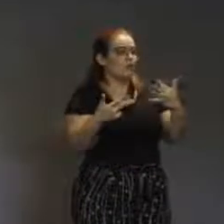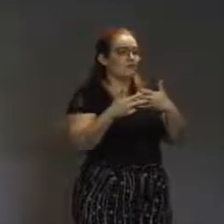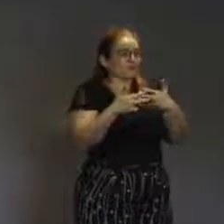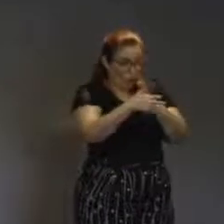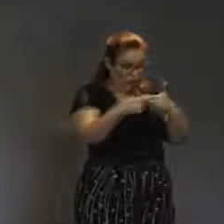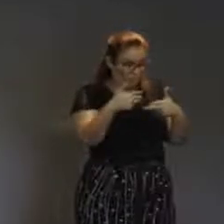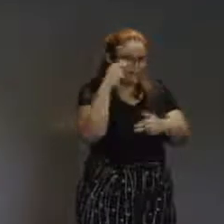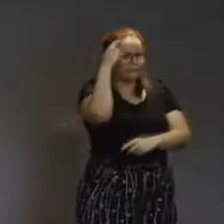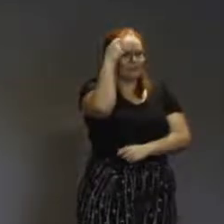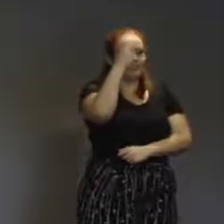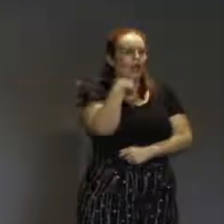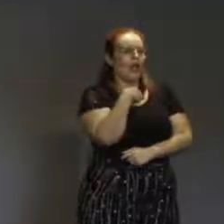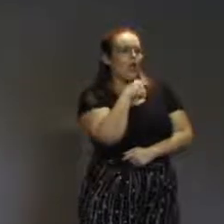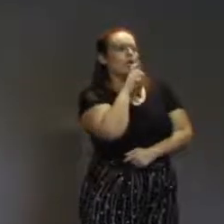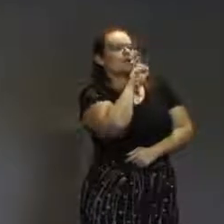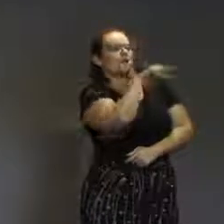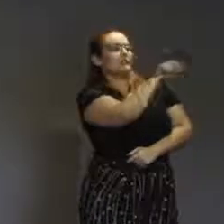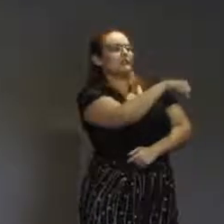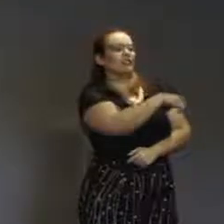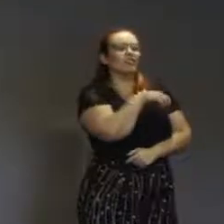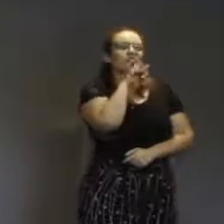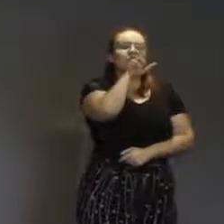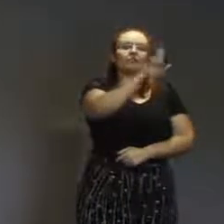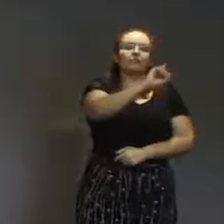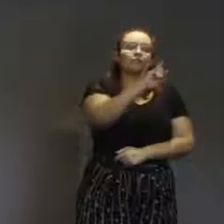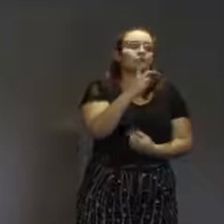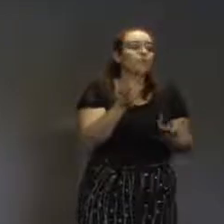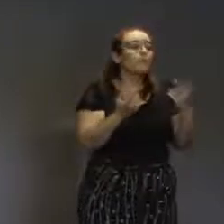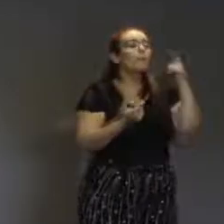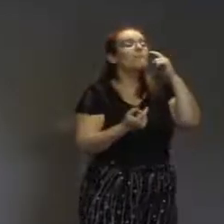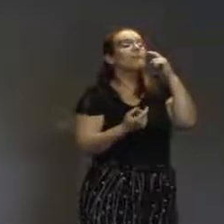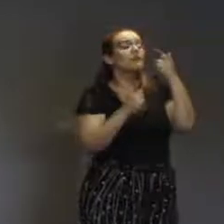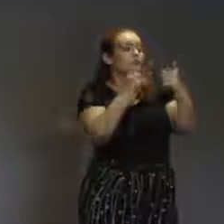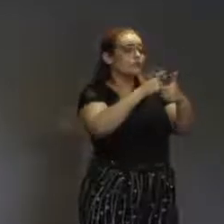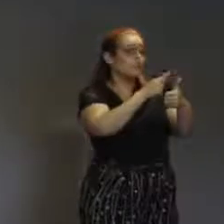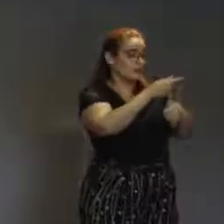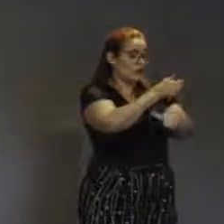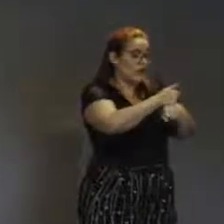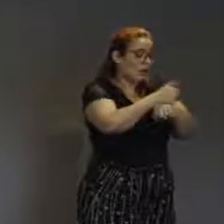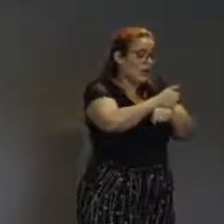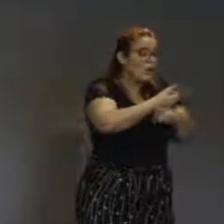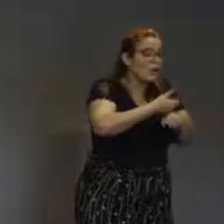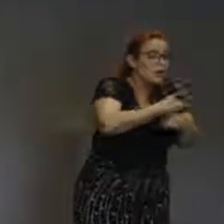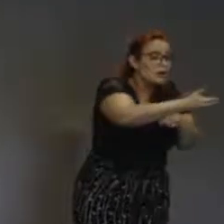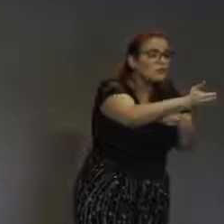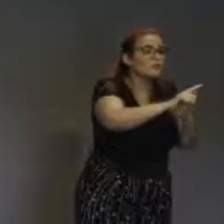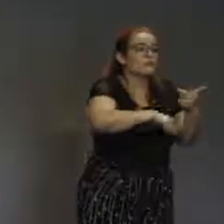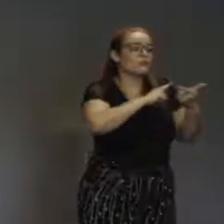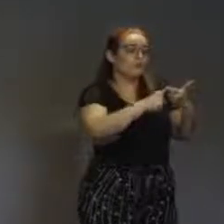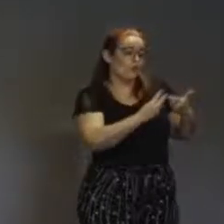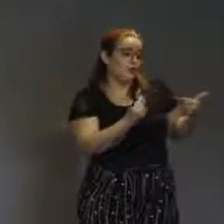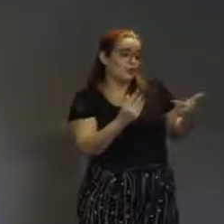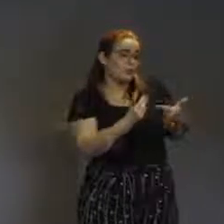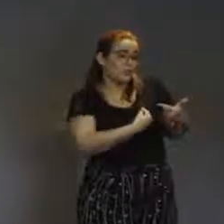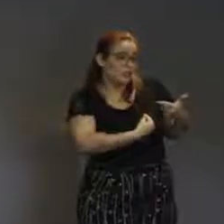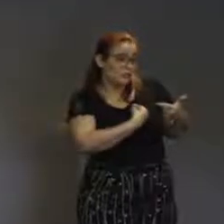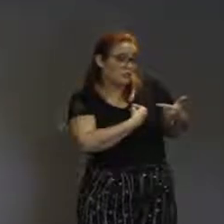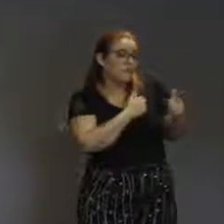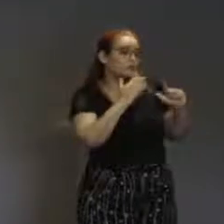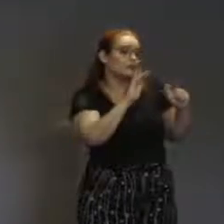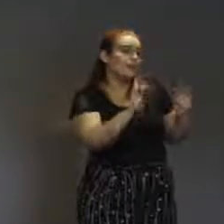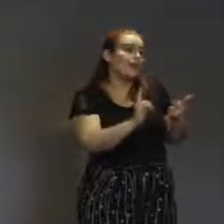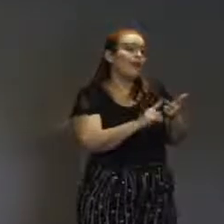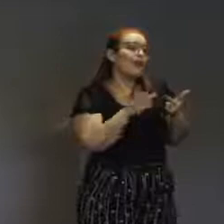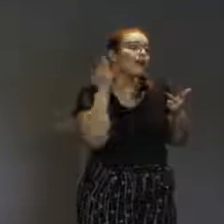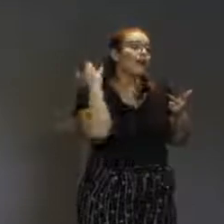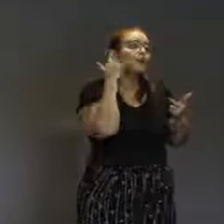sim ou não, que são os mais óbvios, perspectiva de carreira, qualidade de vida e afins, mas há um que não existia antes, que